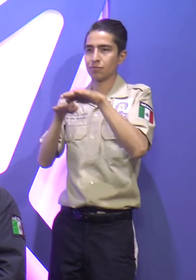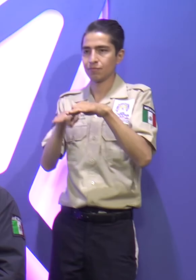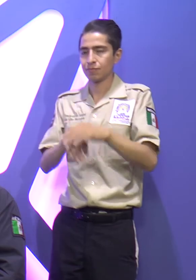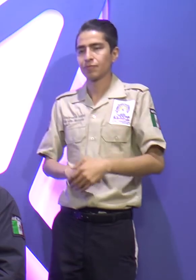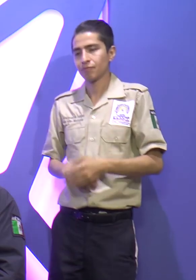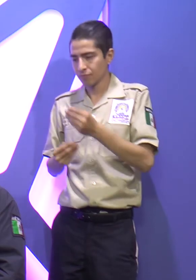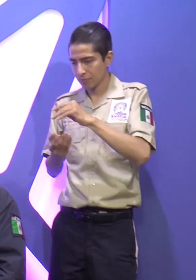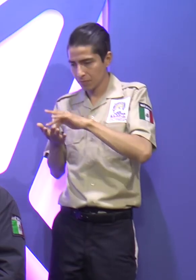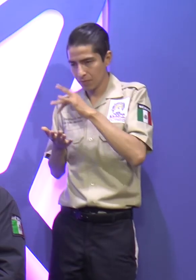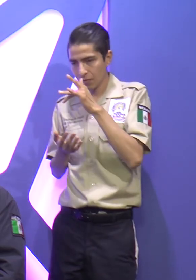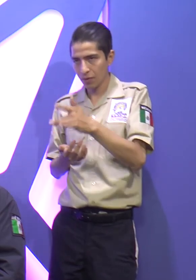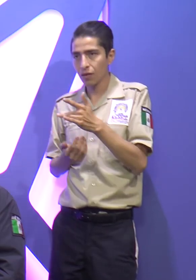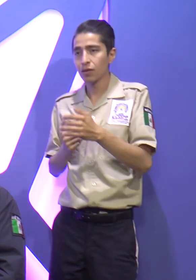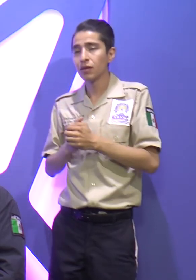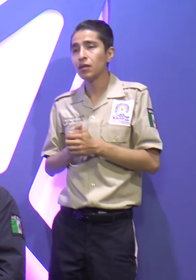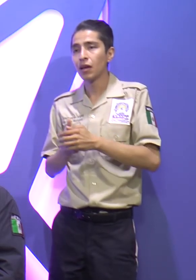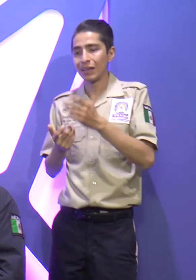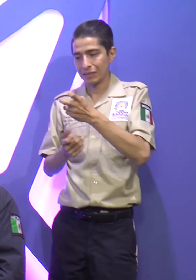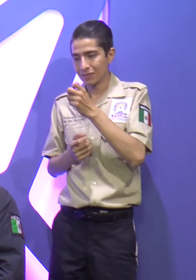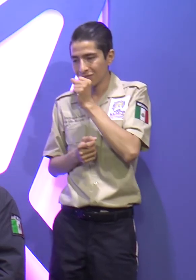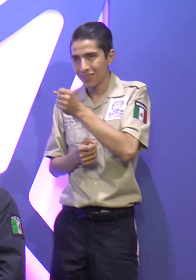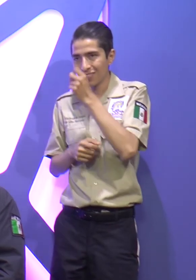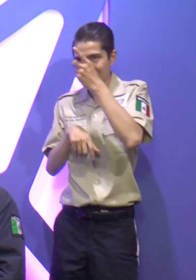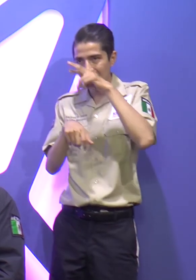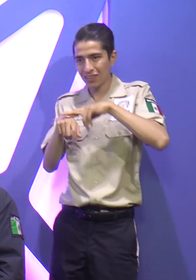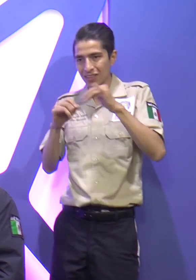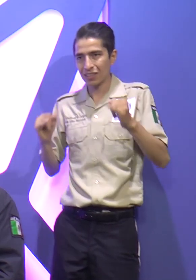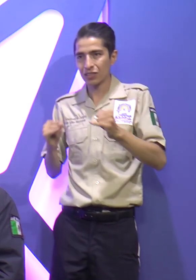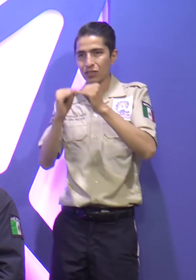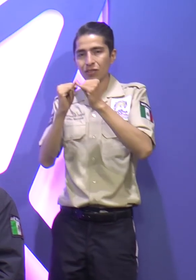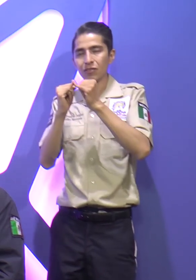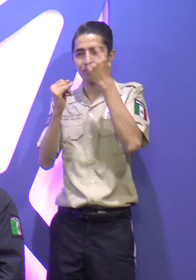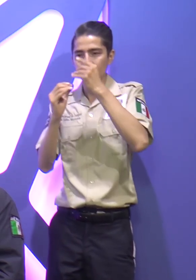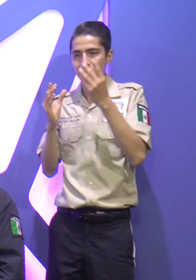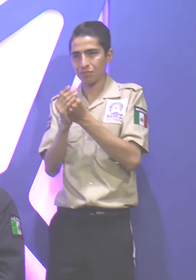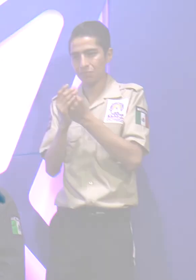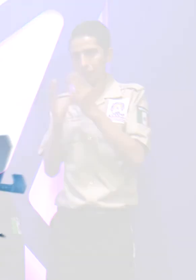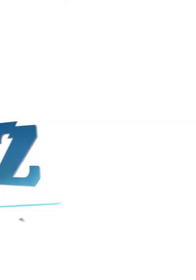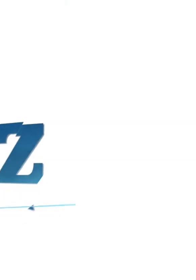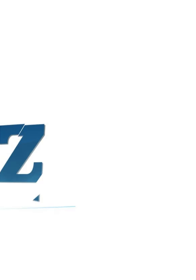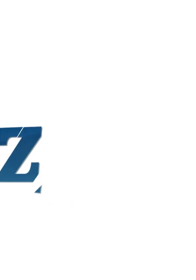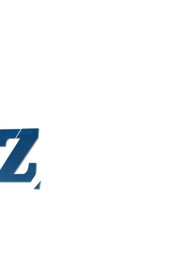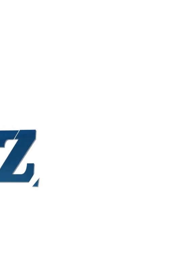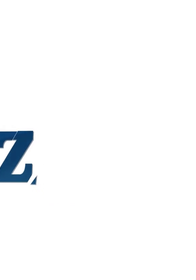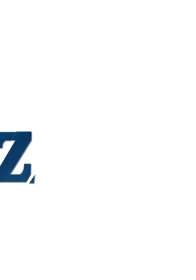Okay. Pues muchas gracias y esto fue la entrevista con el director del Instituto de Formación Policial.